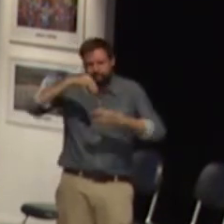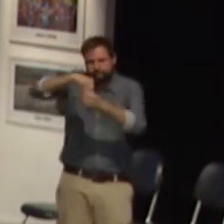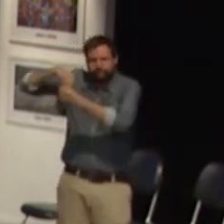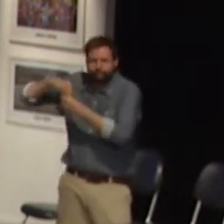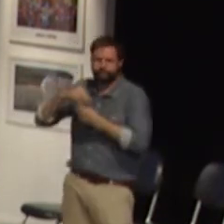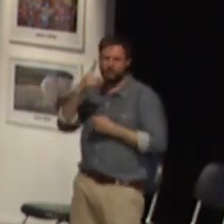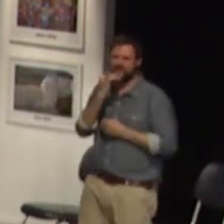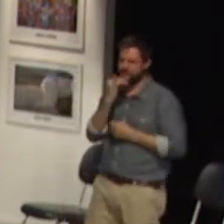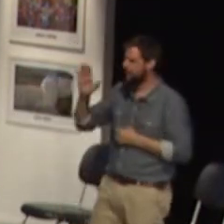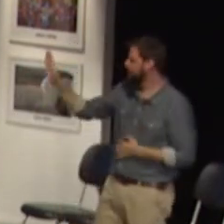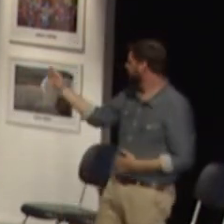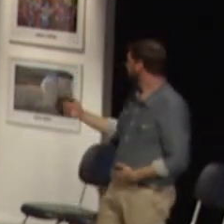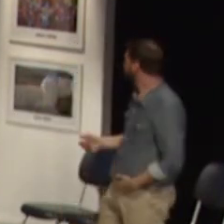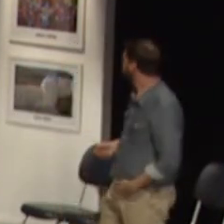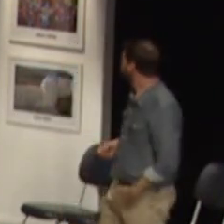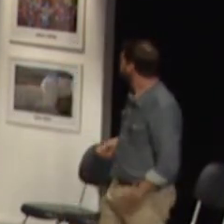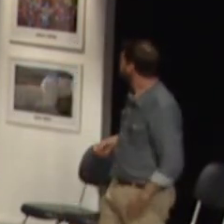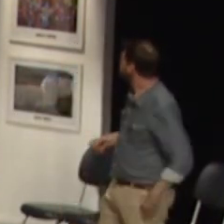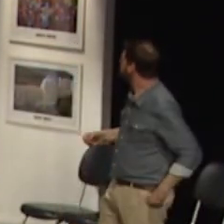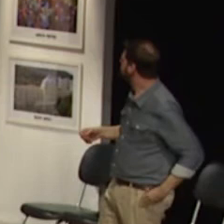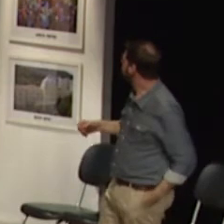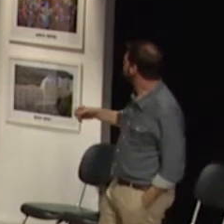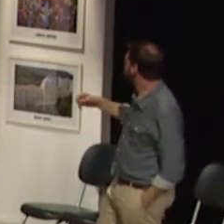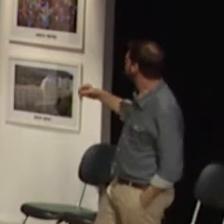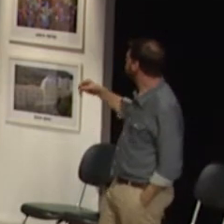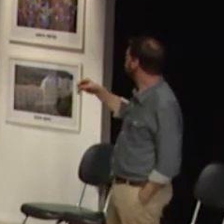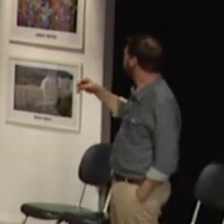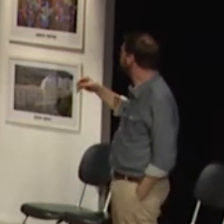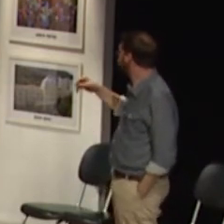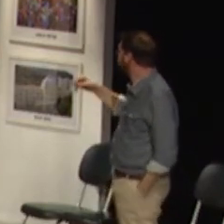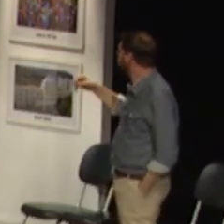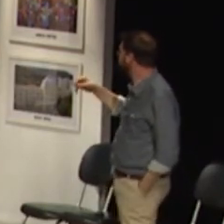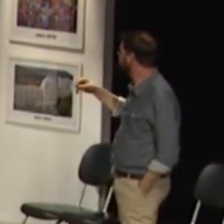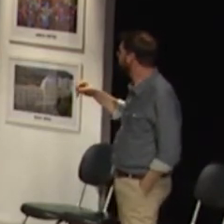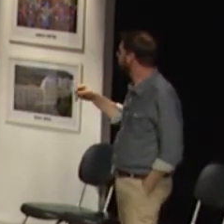momento, seja hoje abram a mente de vocês